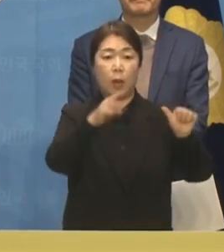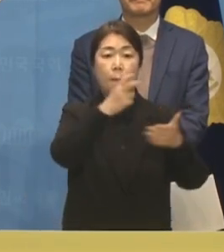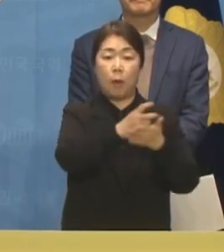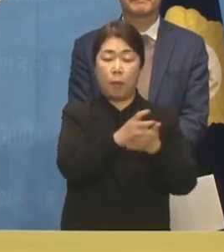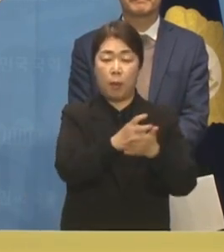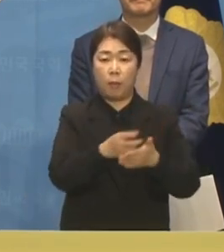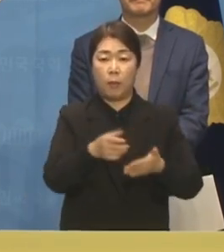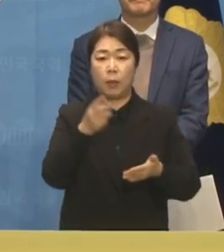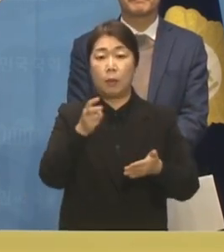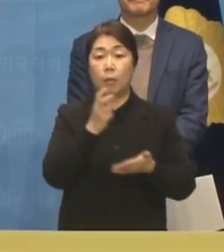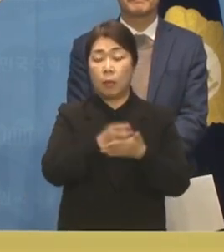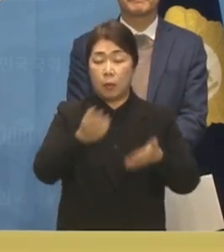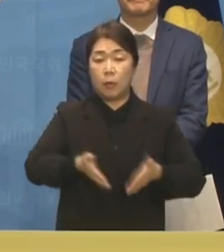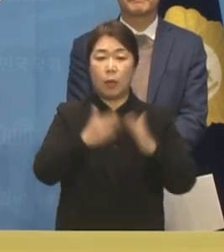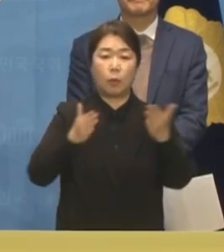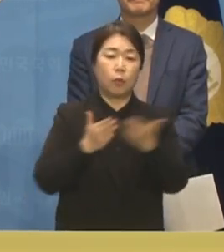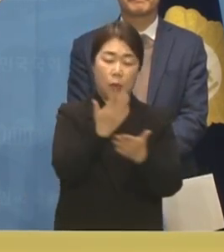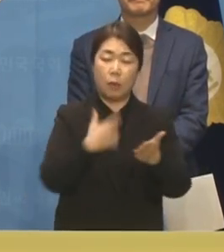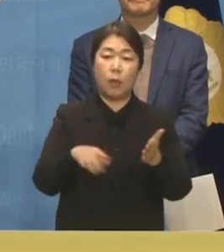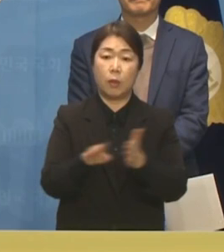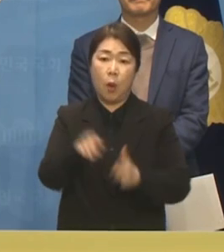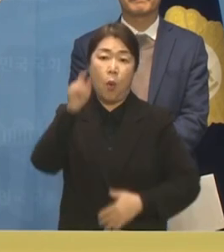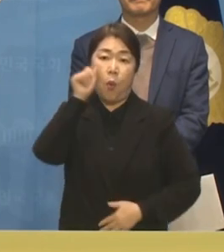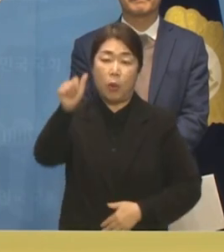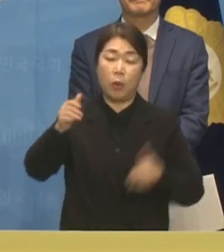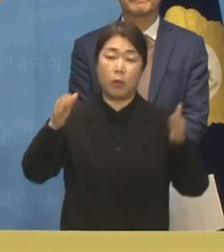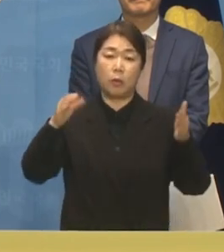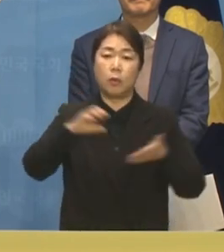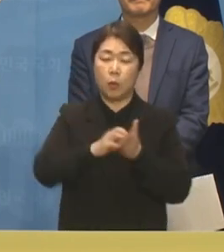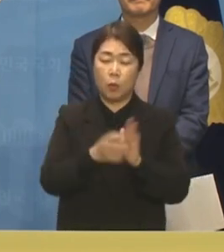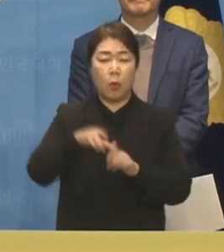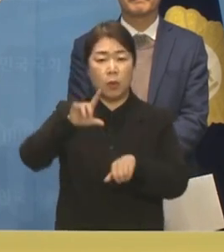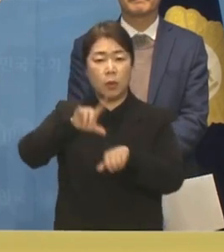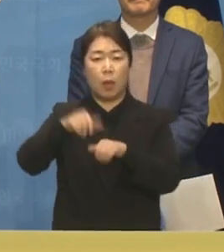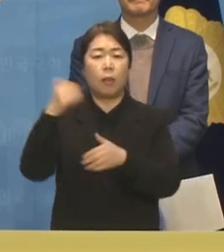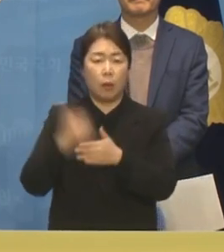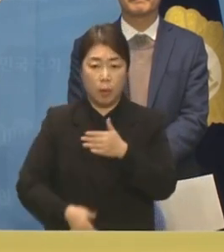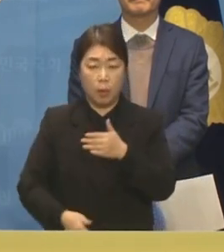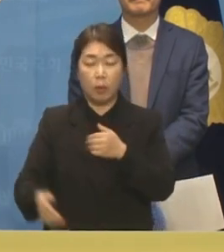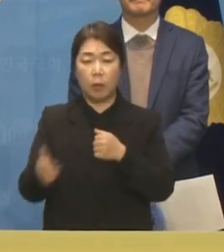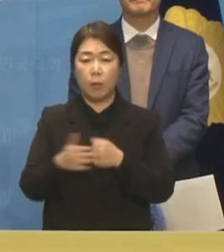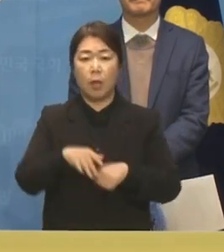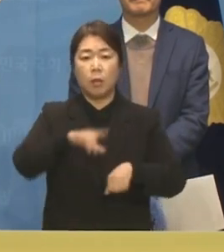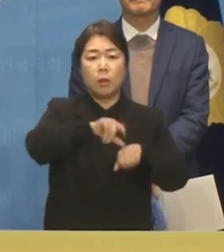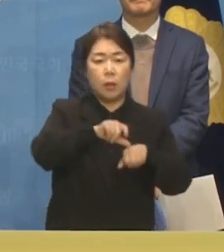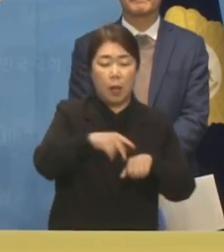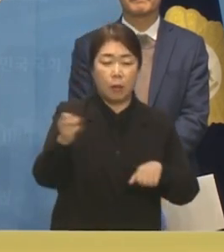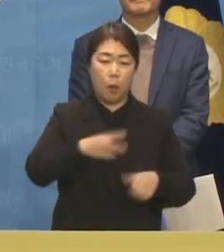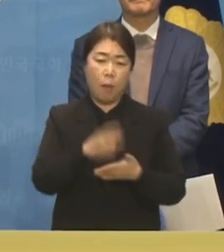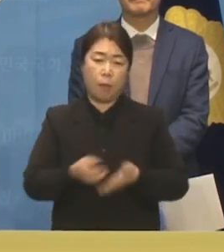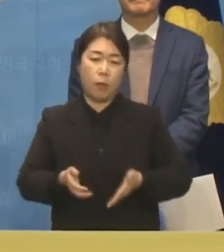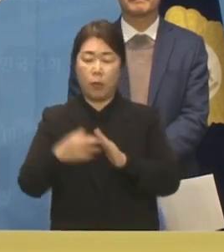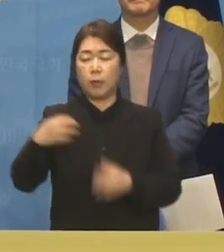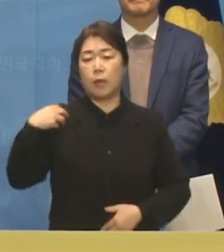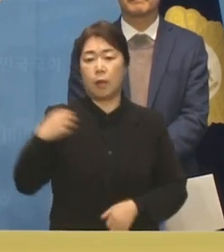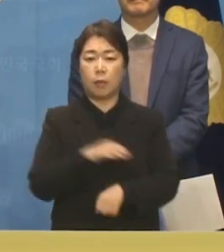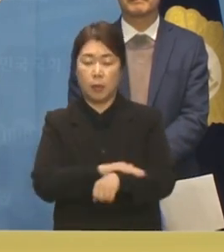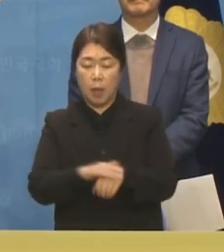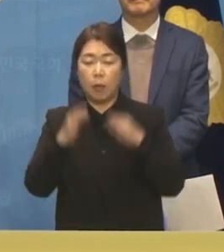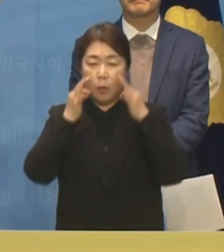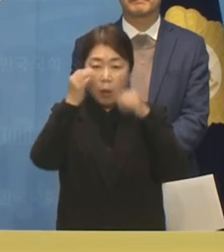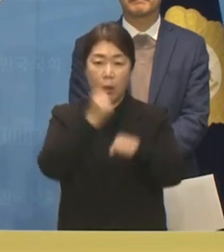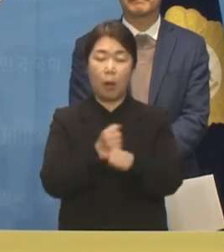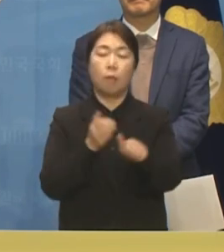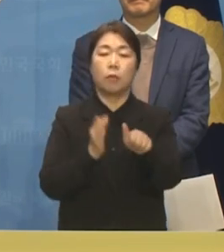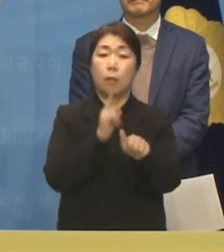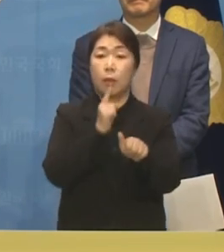입법 촉구를 하면서 약 5개월 정도 남았습니다. 시간의 무게와 입법의 책임을 다해 주시길